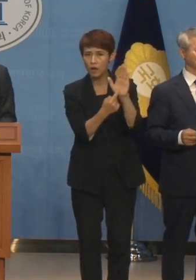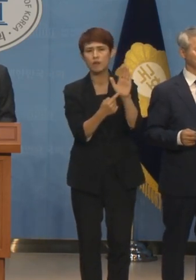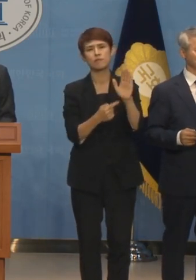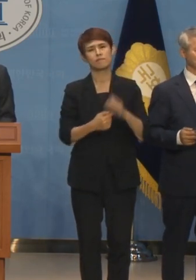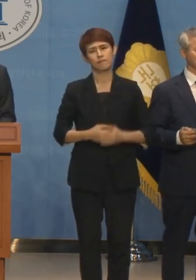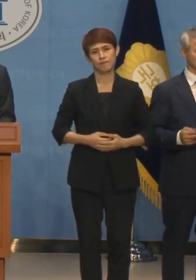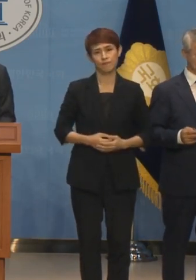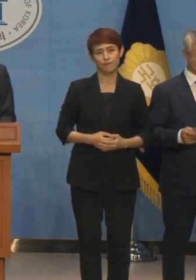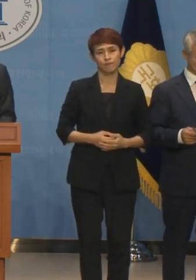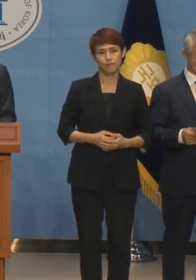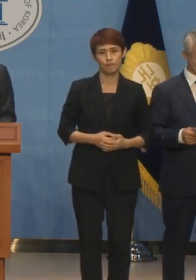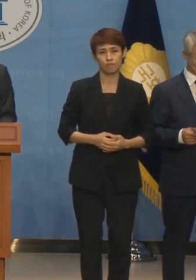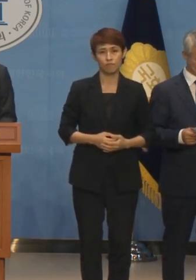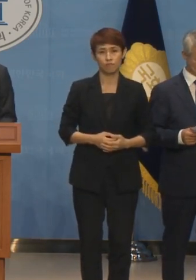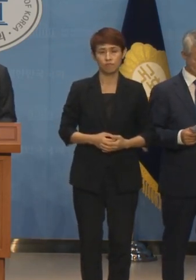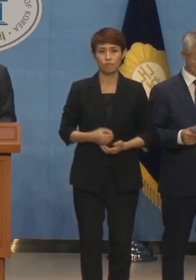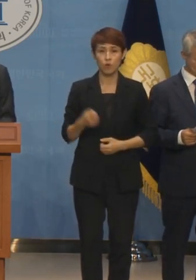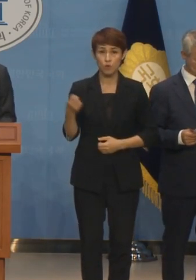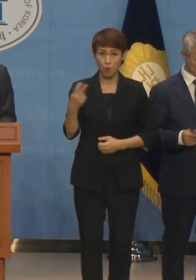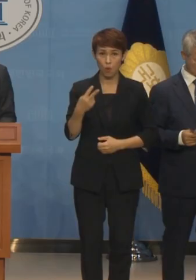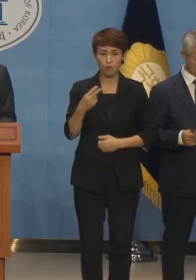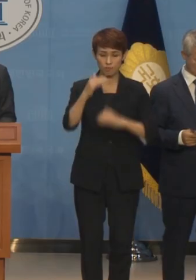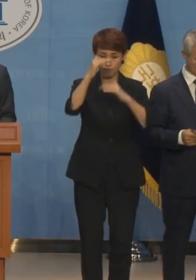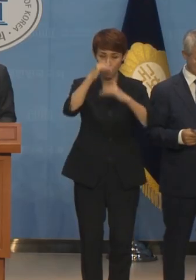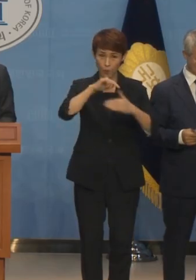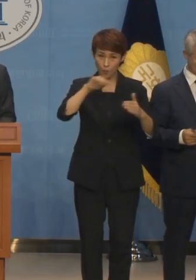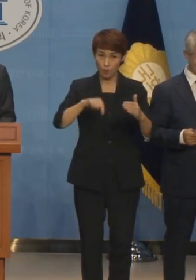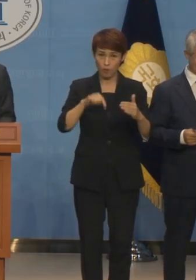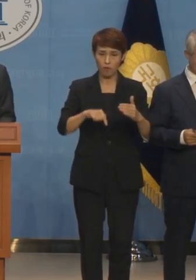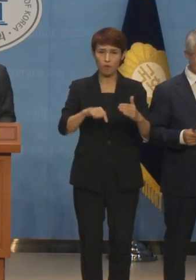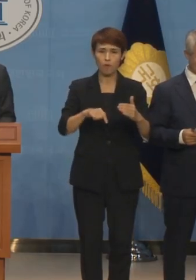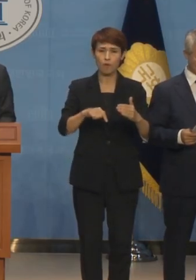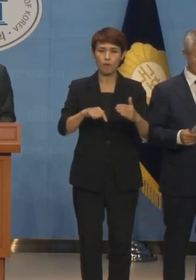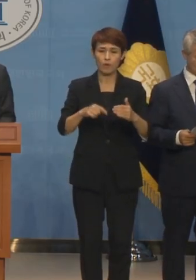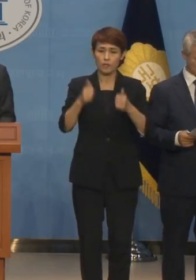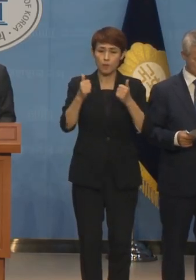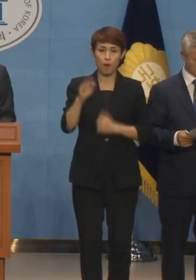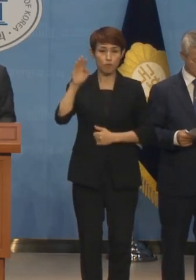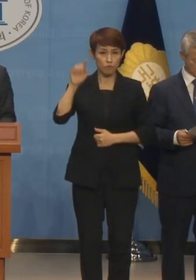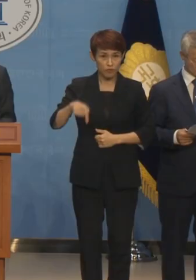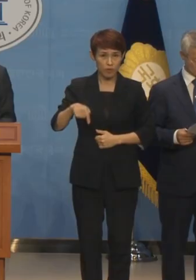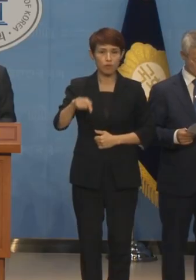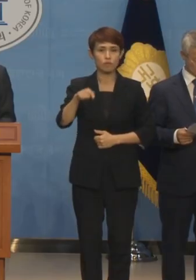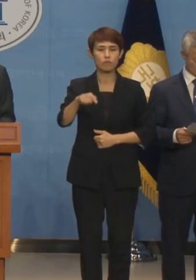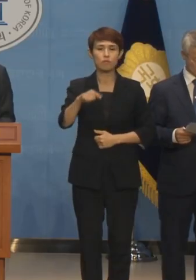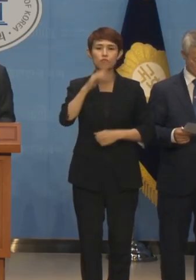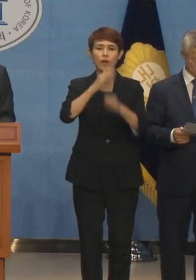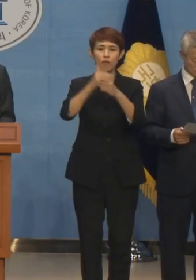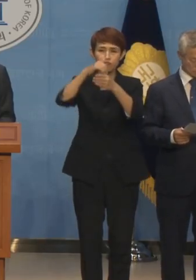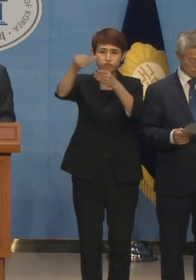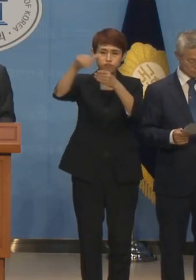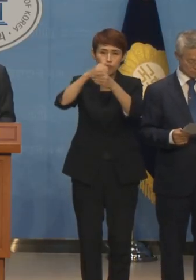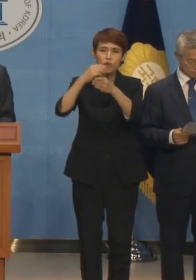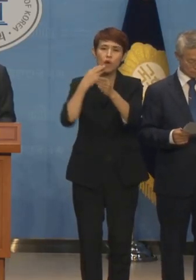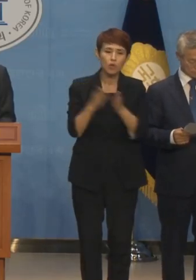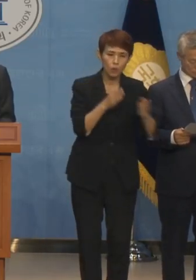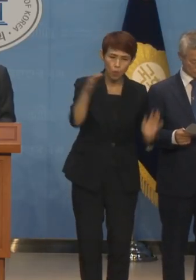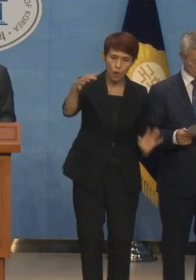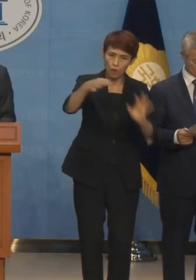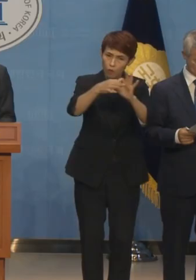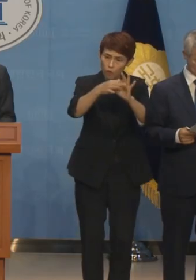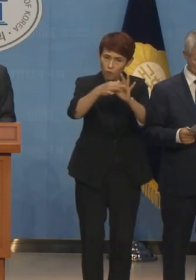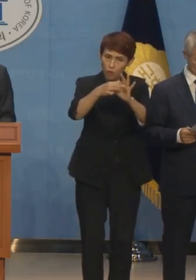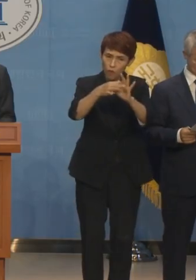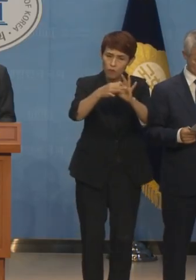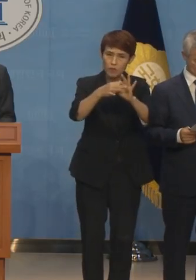보도하였습니다. 그리고 위 칼럼에서는 재판부가 대북송금의 경기도 관련성을 인정한 대목을